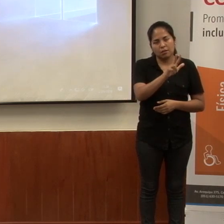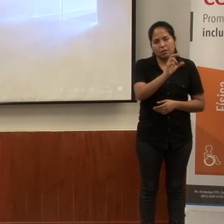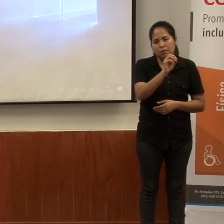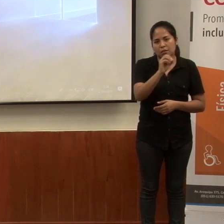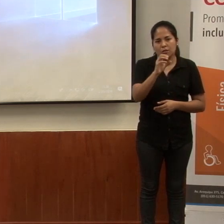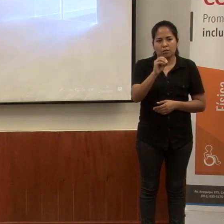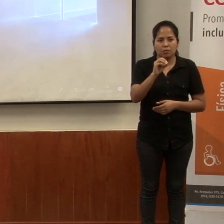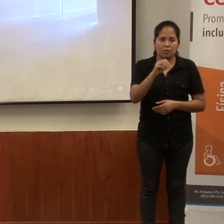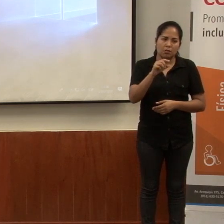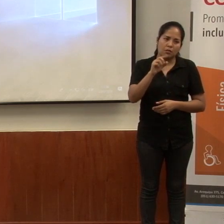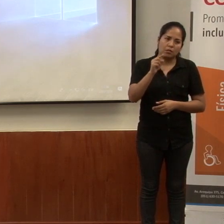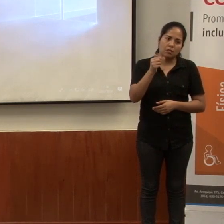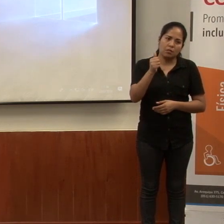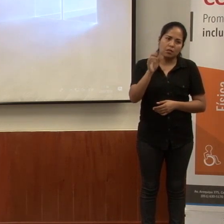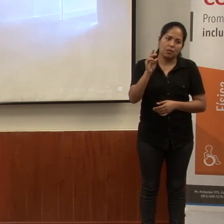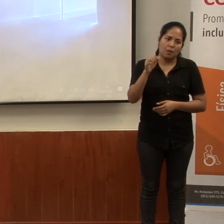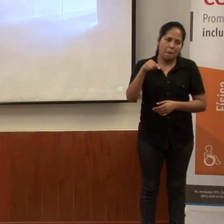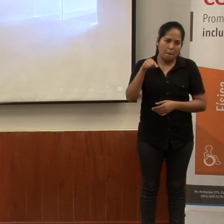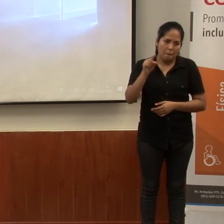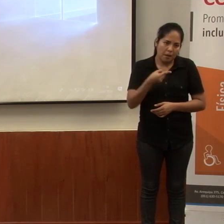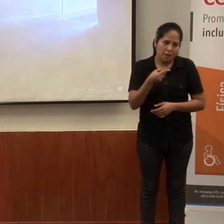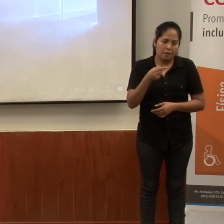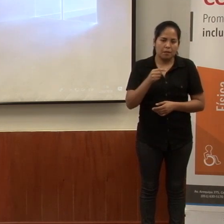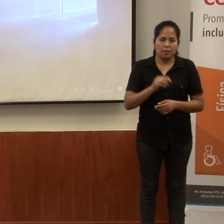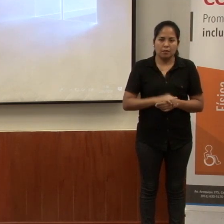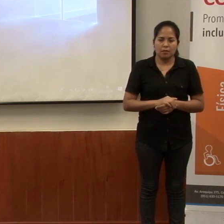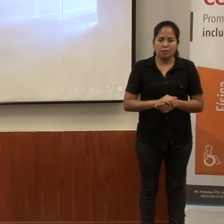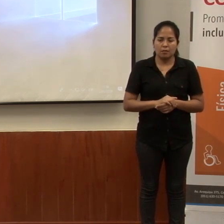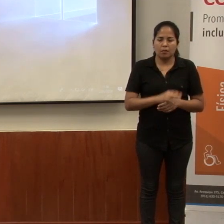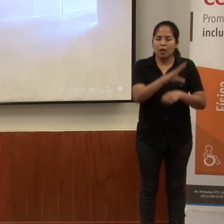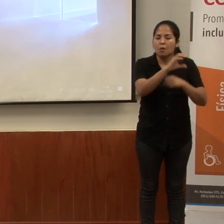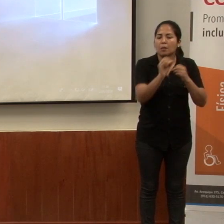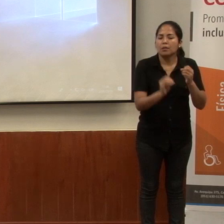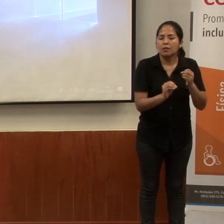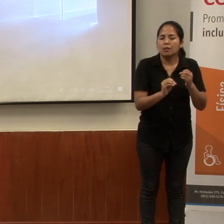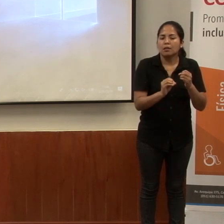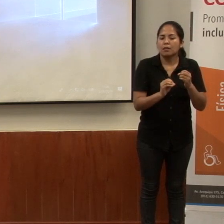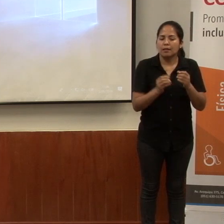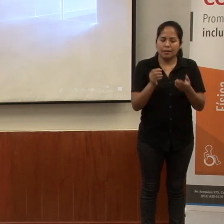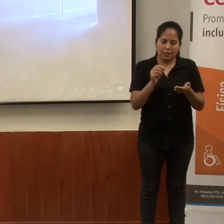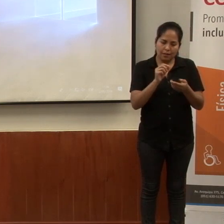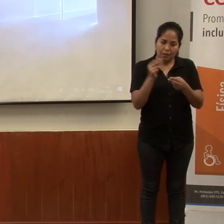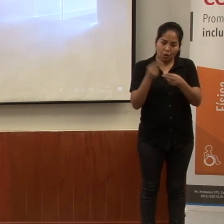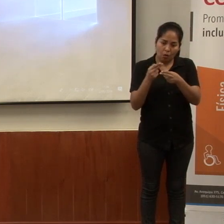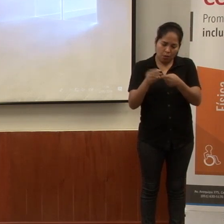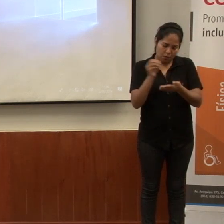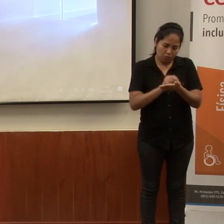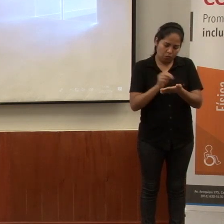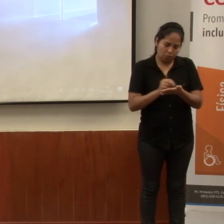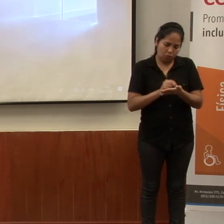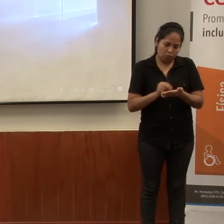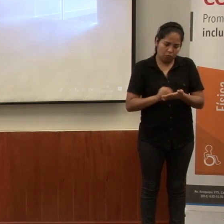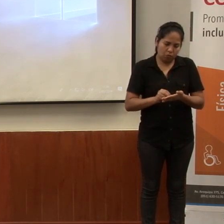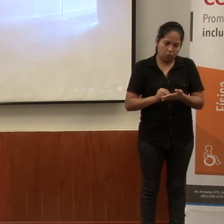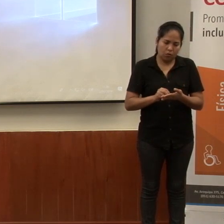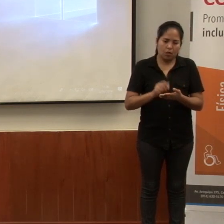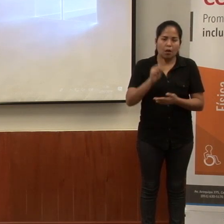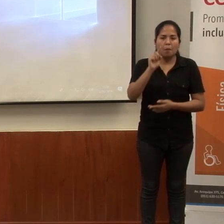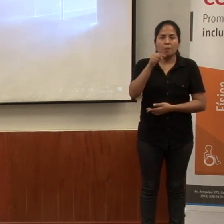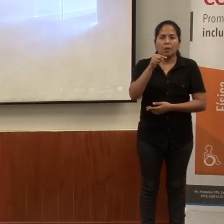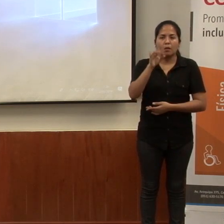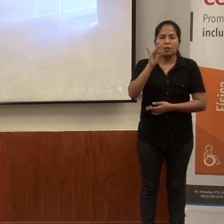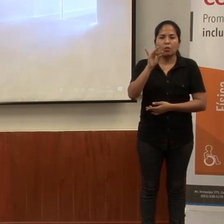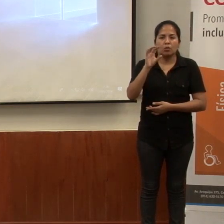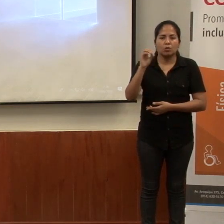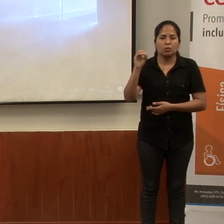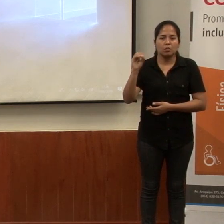¿no? ¿Y saben cuántas tienen empadronadas los MAPEP? Solo 1.800. ¿Y saben cuántas tienen